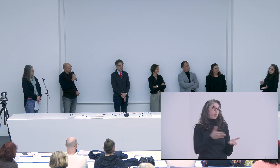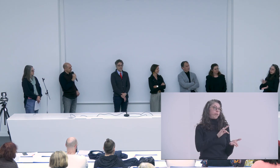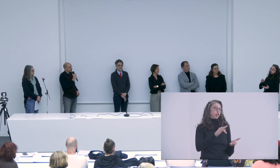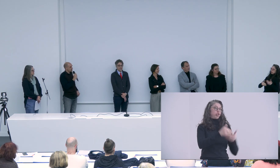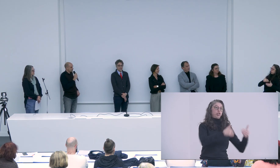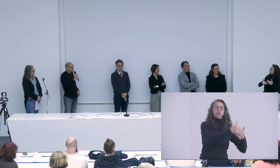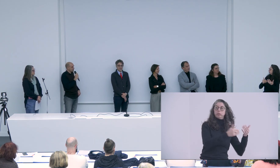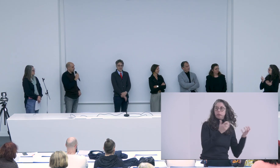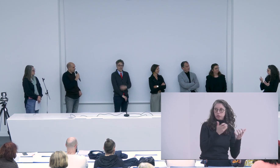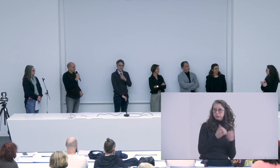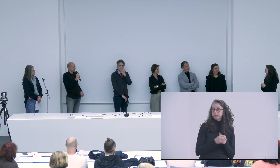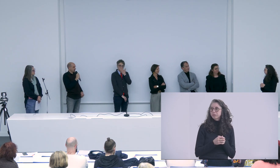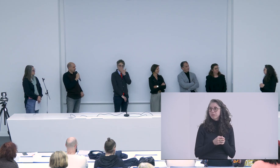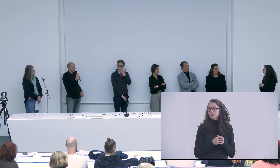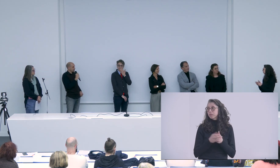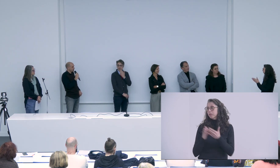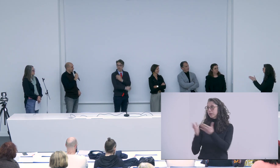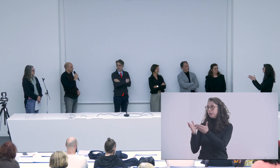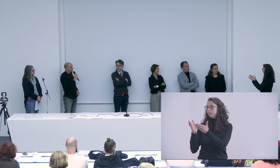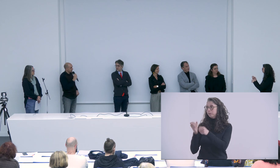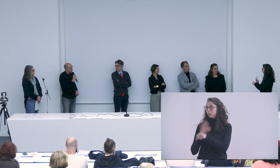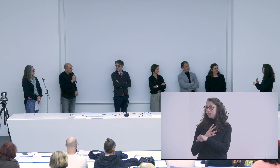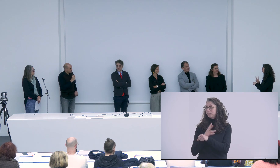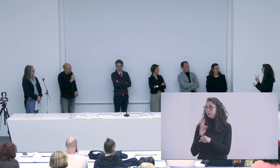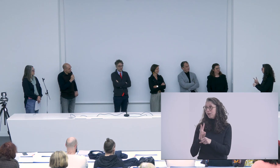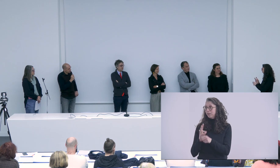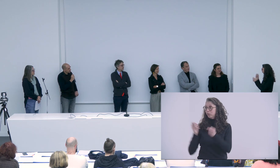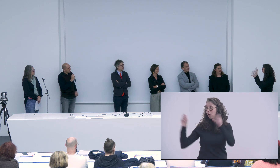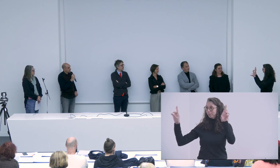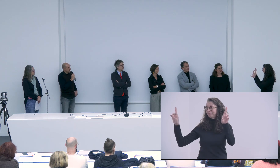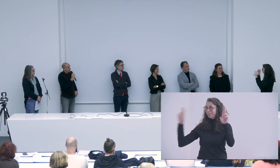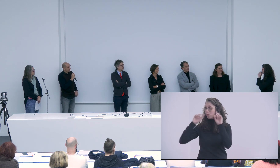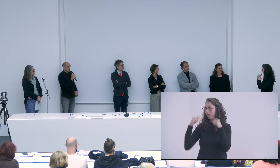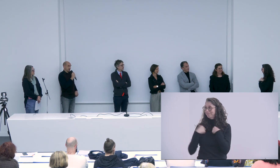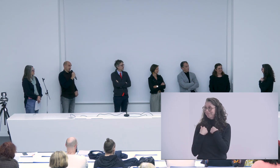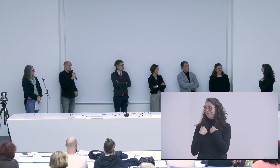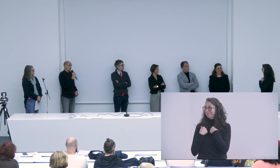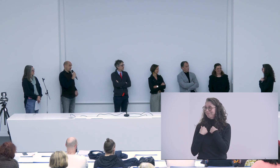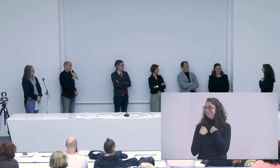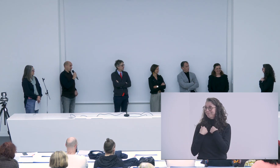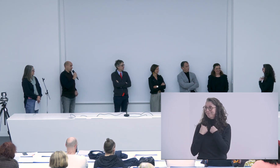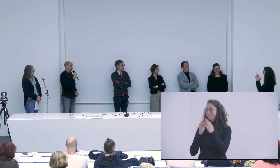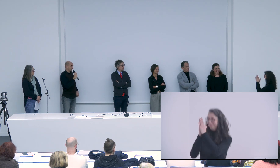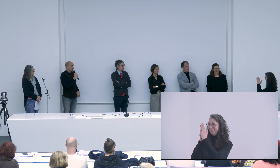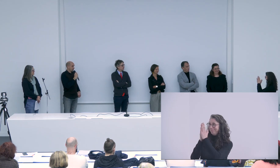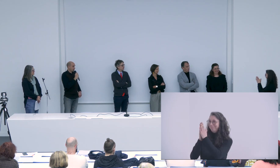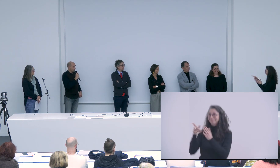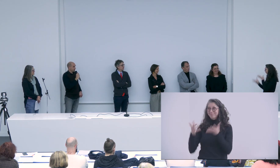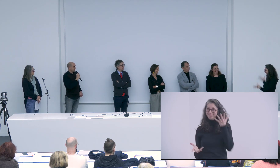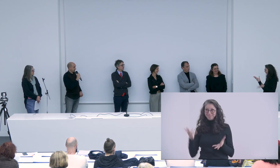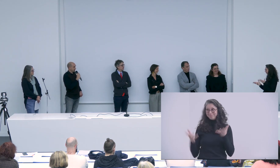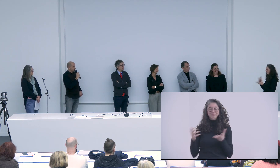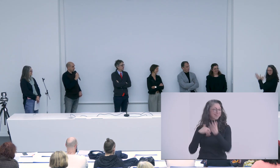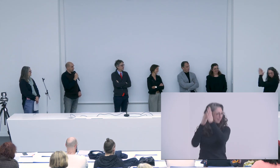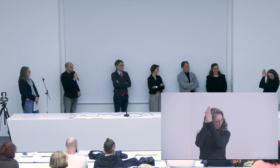bel outil donc je me demande comment est-ce qu'on pourrait travailler ensemble pour justement développer ma recherche merci Jean-Louis vous êtes une personne en or pour